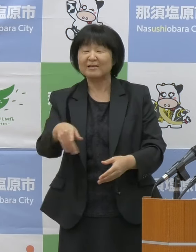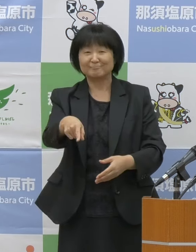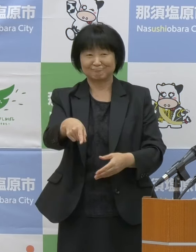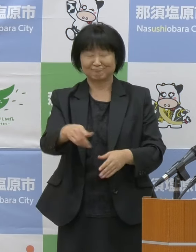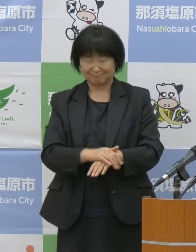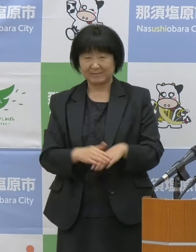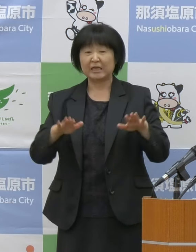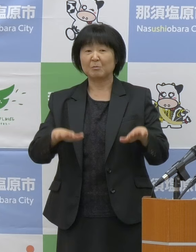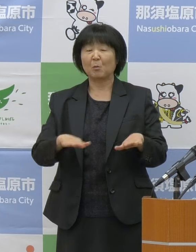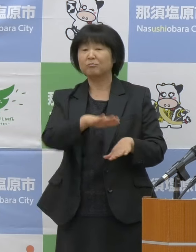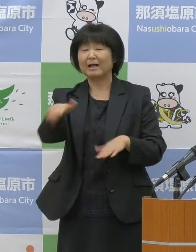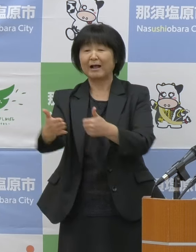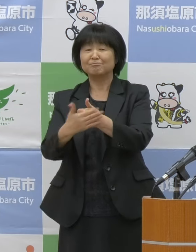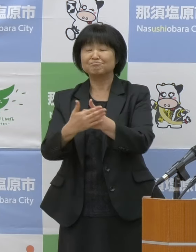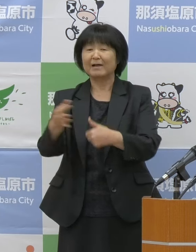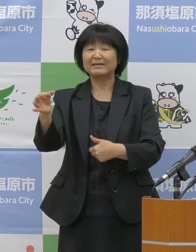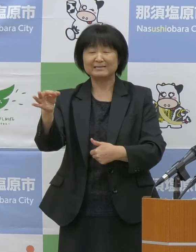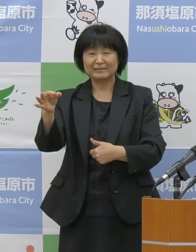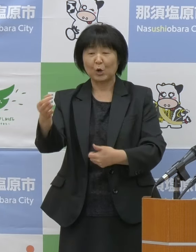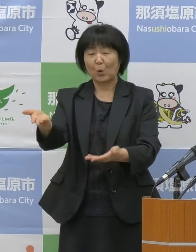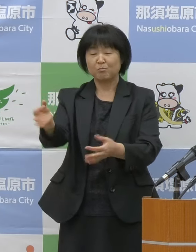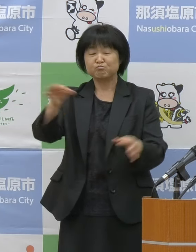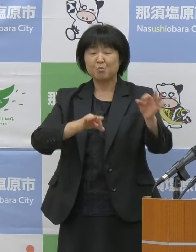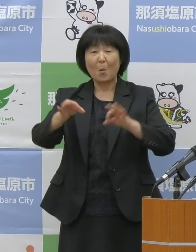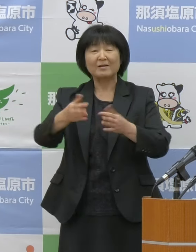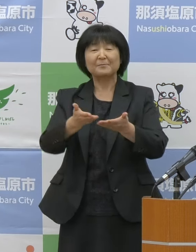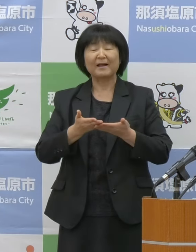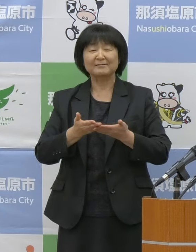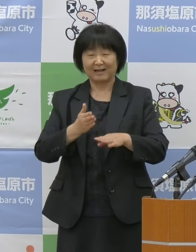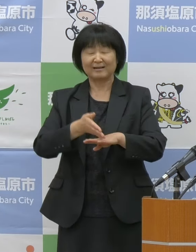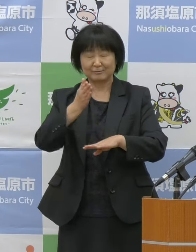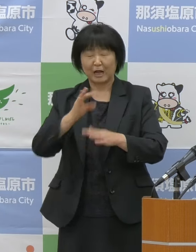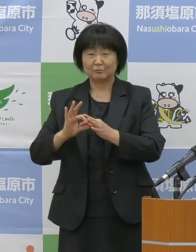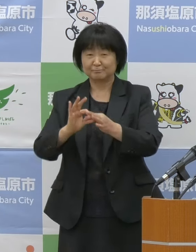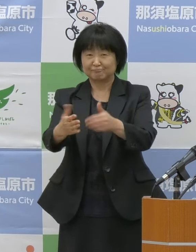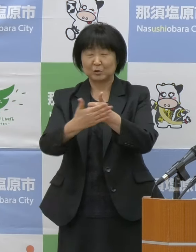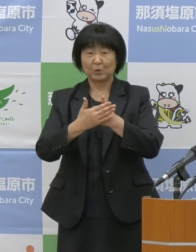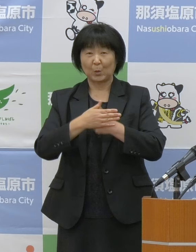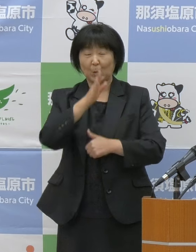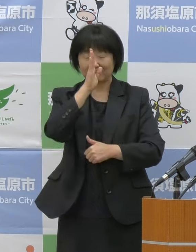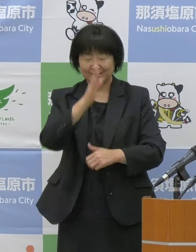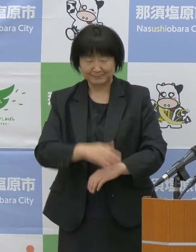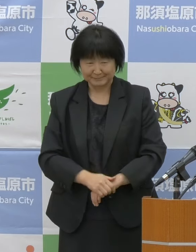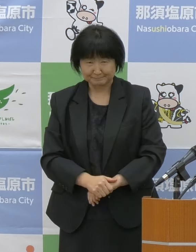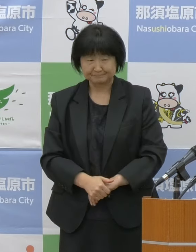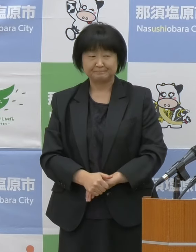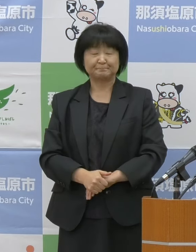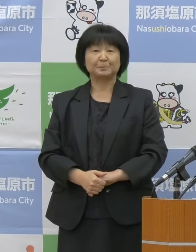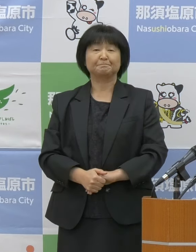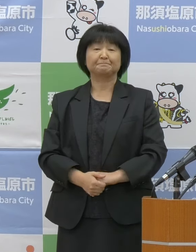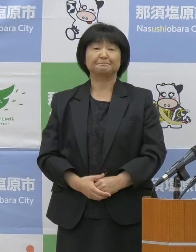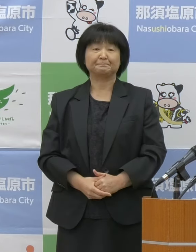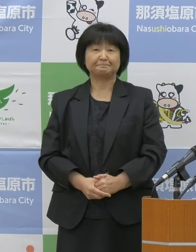義援金いただいております、ありがとうございます。引き続きご協力の方もご検討いただければなというふう